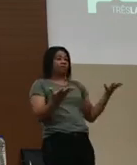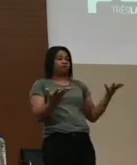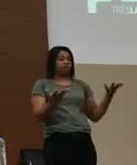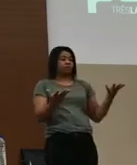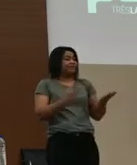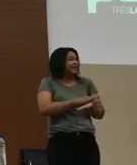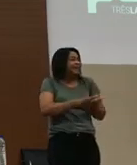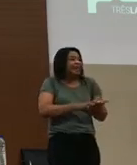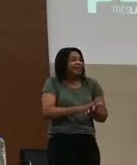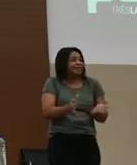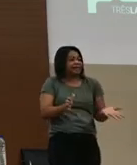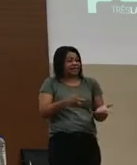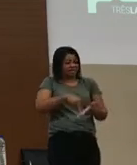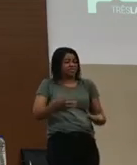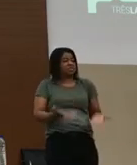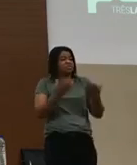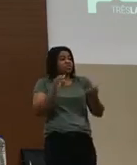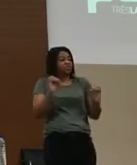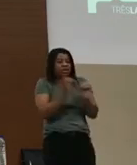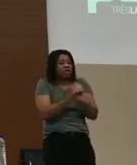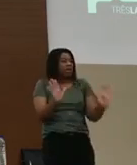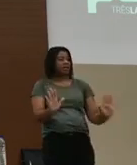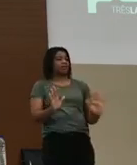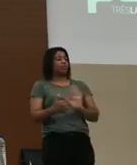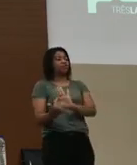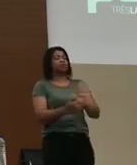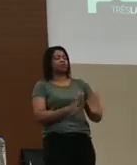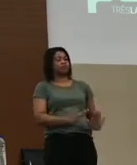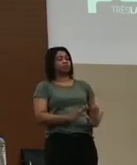Jesus uma vez pregou um grande sermão.